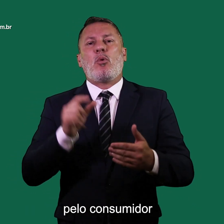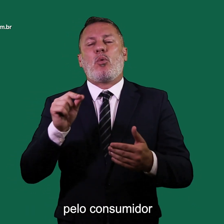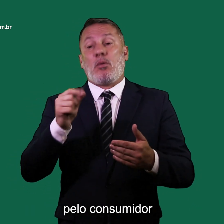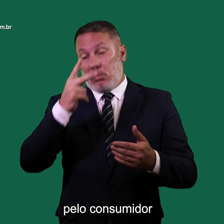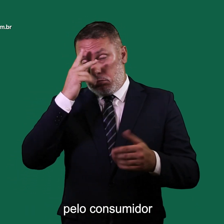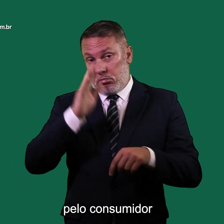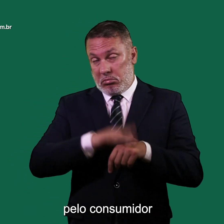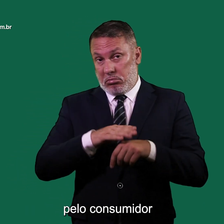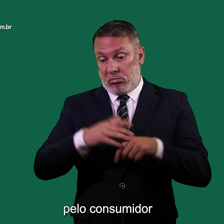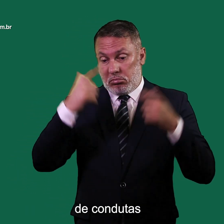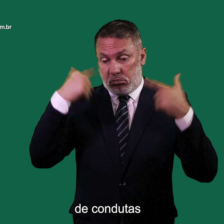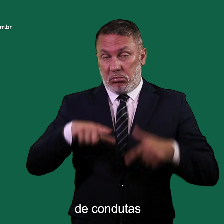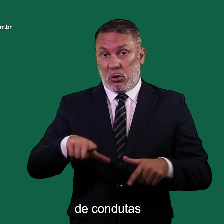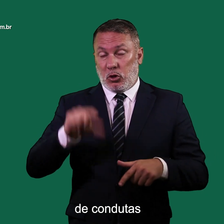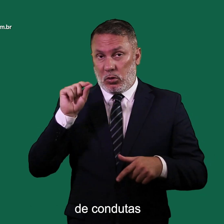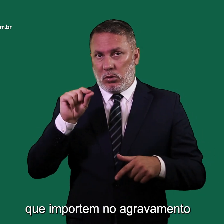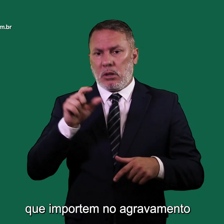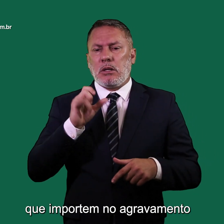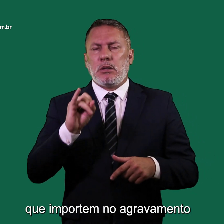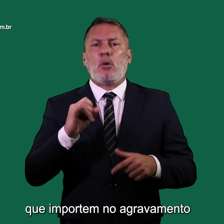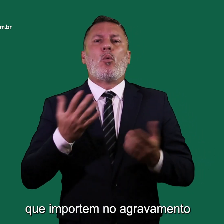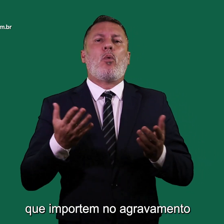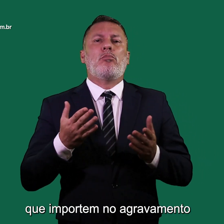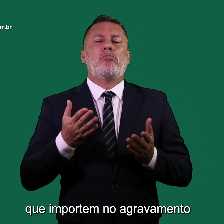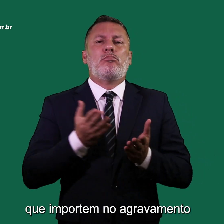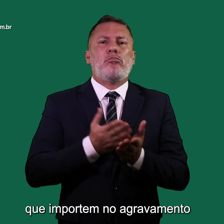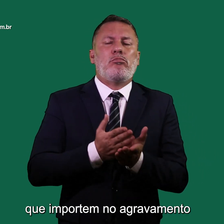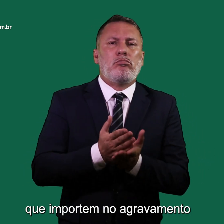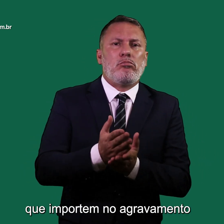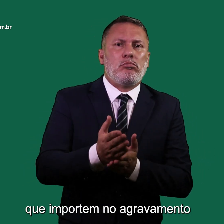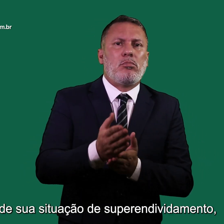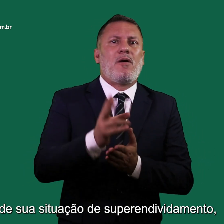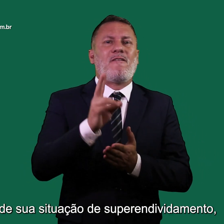pelo consumidor de condutas que importem no agravamento de sua